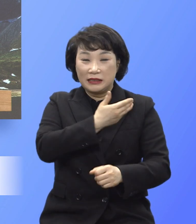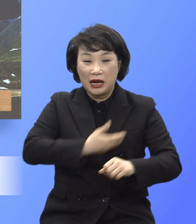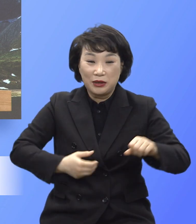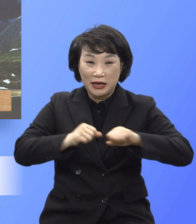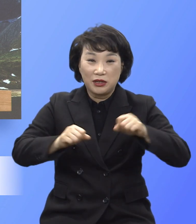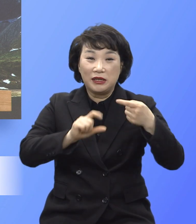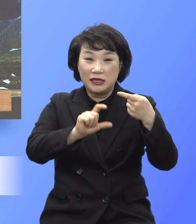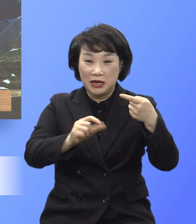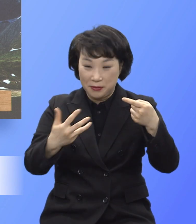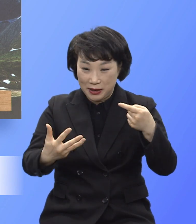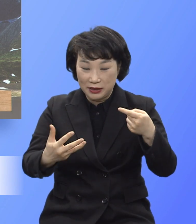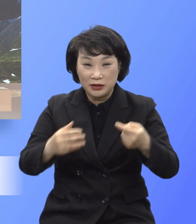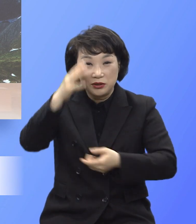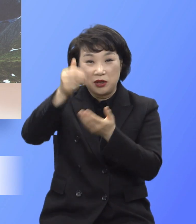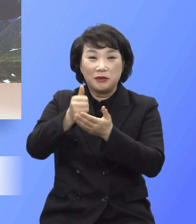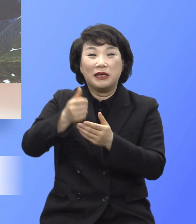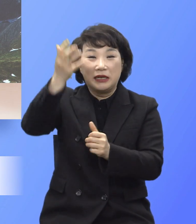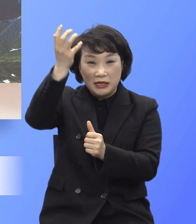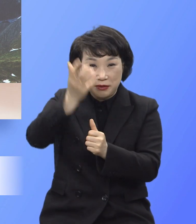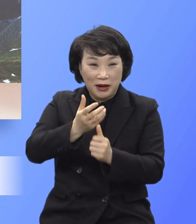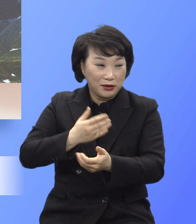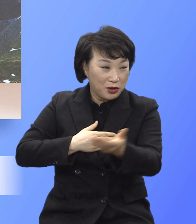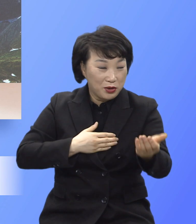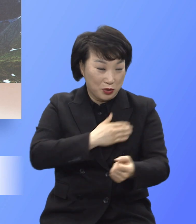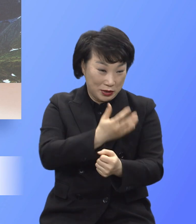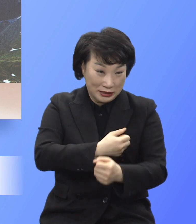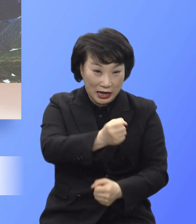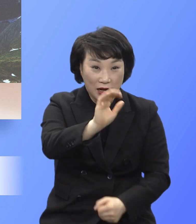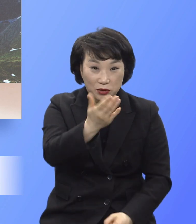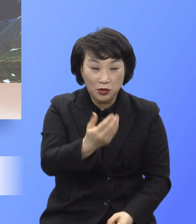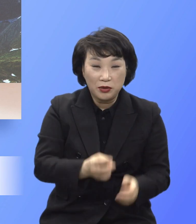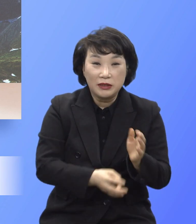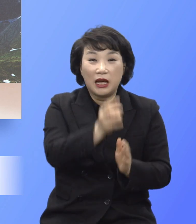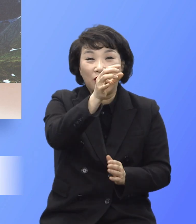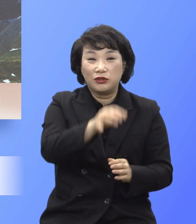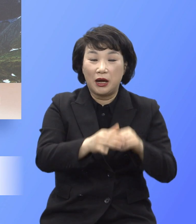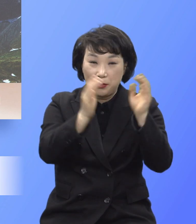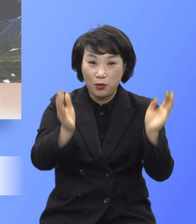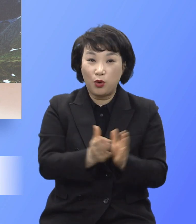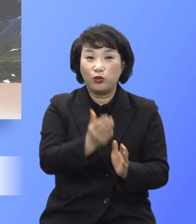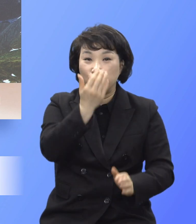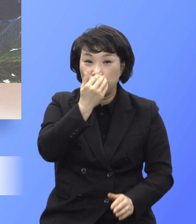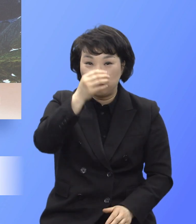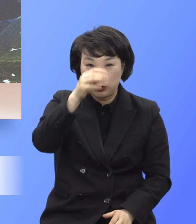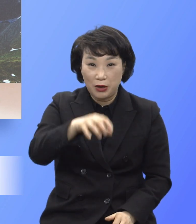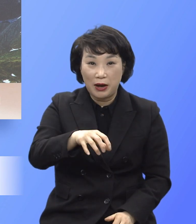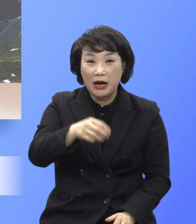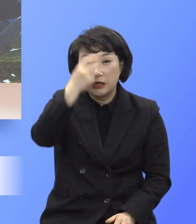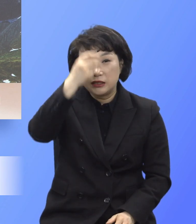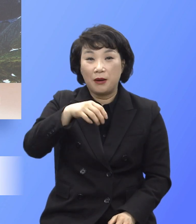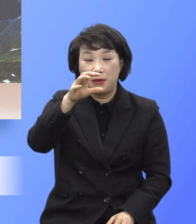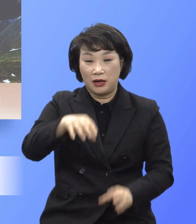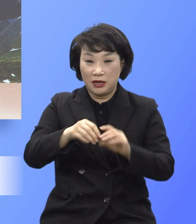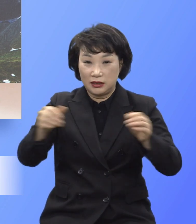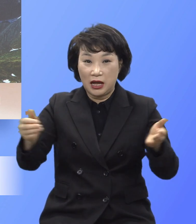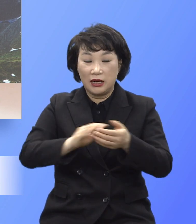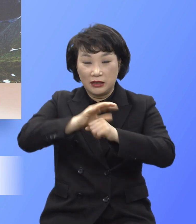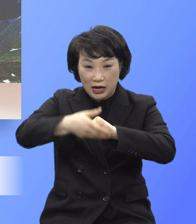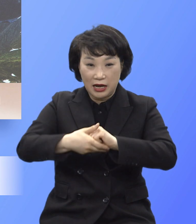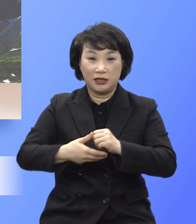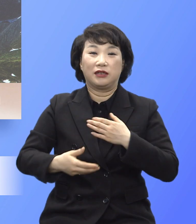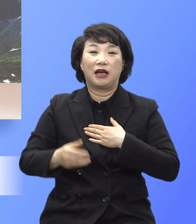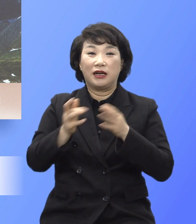사도행전 1장 8절에 성령이 임하시는 권능을 받고 예루살렘과 온 유대와